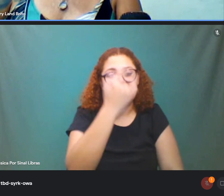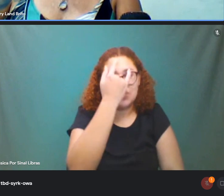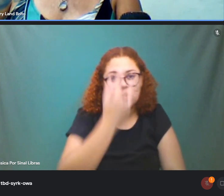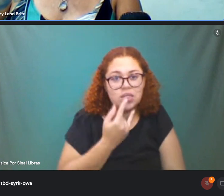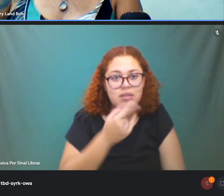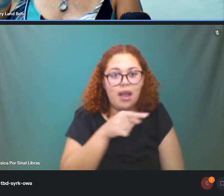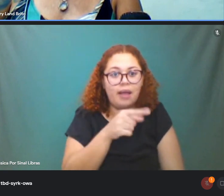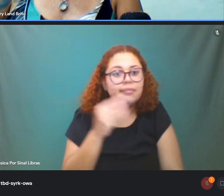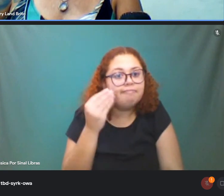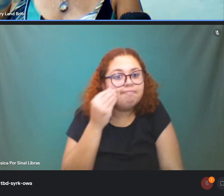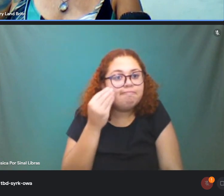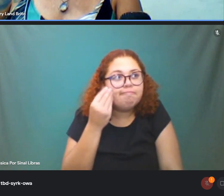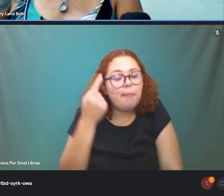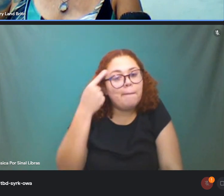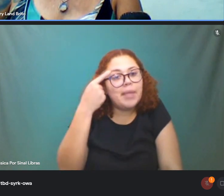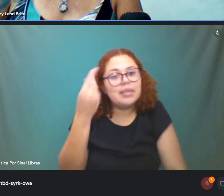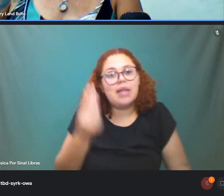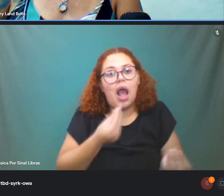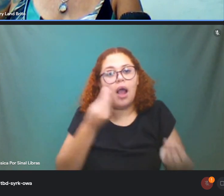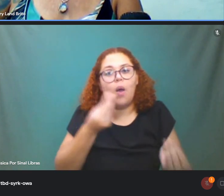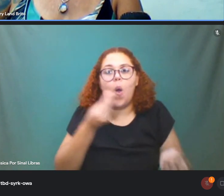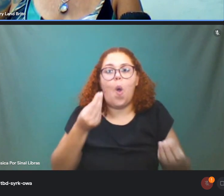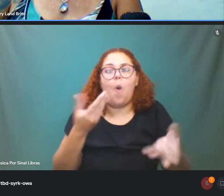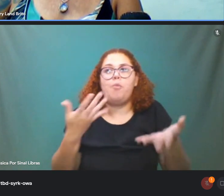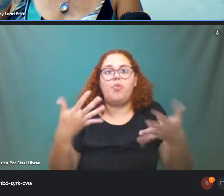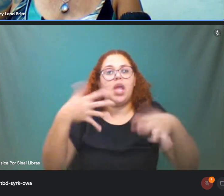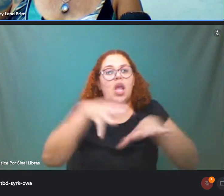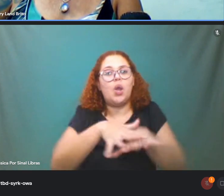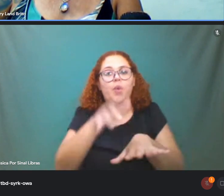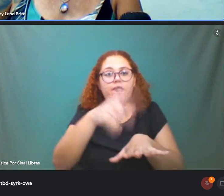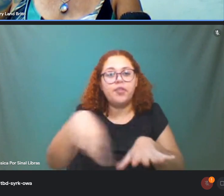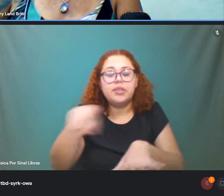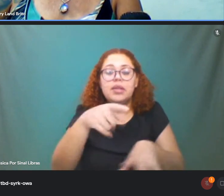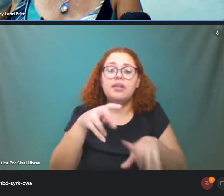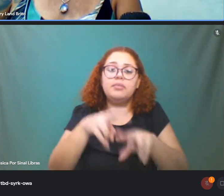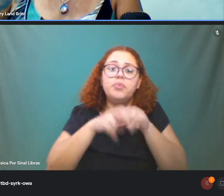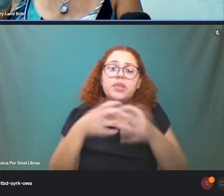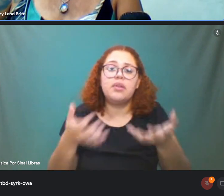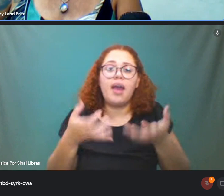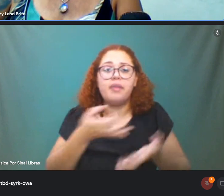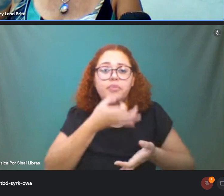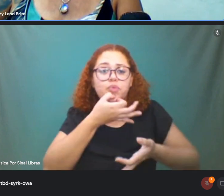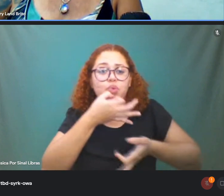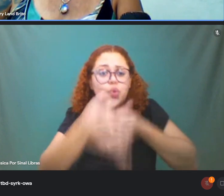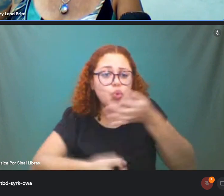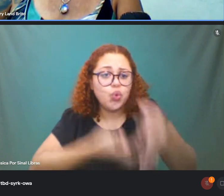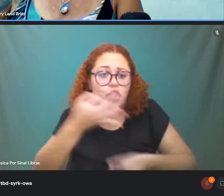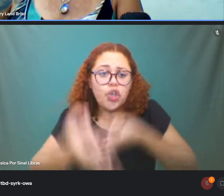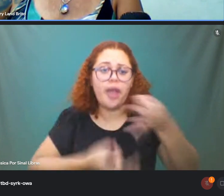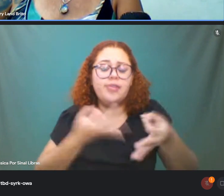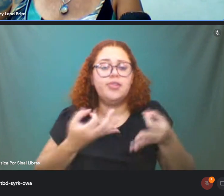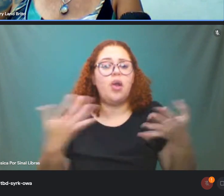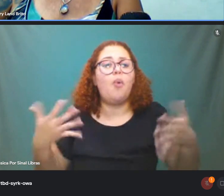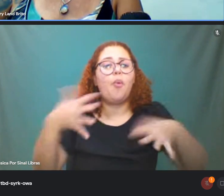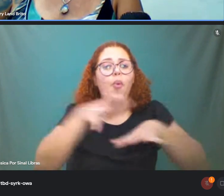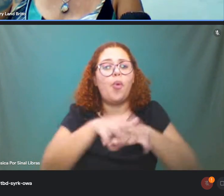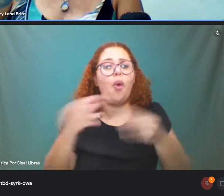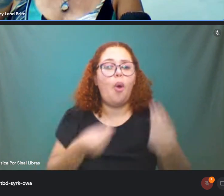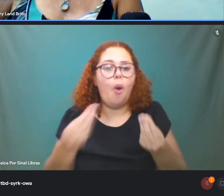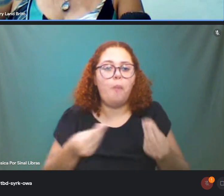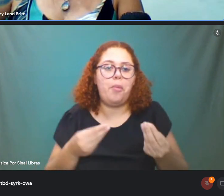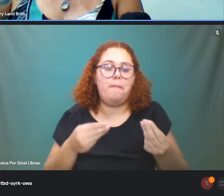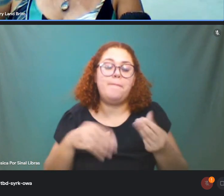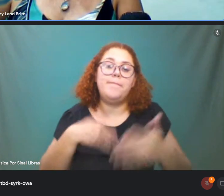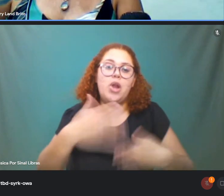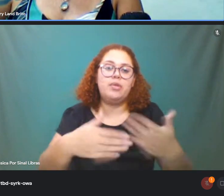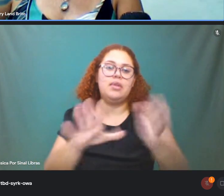incluir vocês. Inclusive, eu quero escutar também de vocês sugestões de formas de inclusão de pessoas cegas nesse processo de edital. Depois,